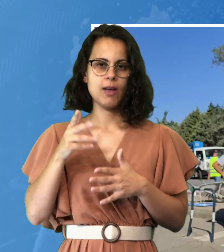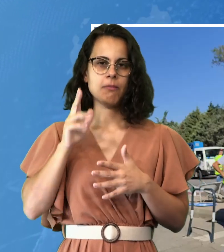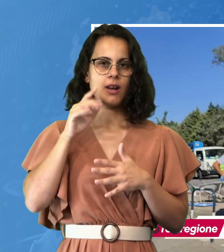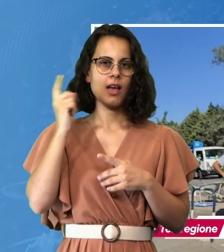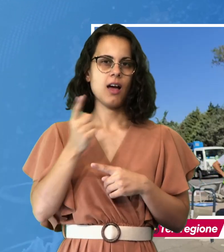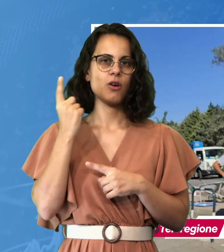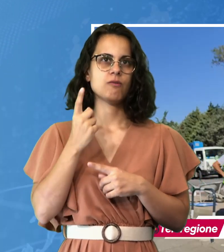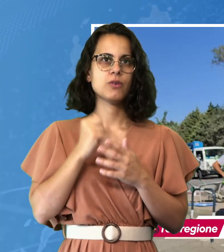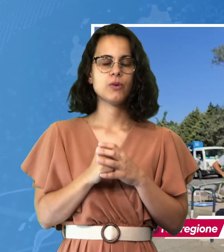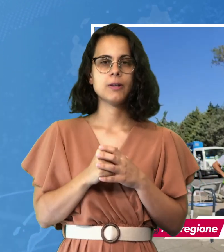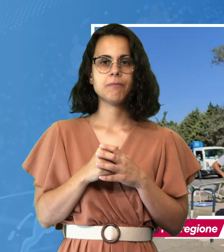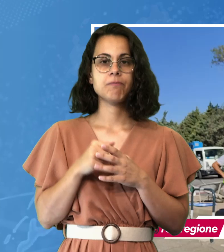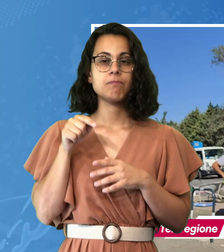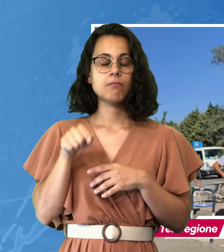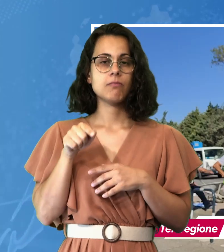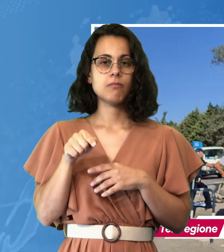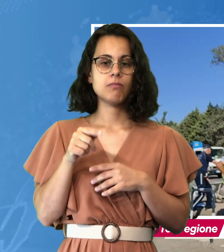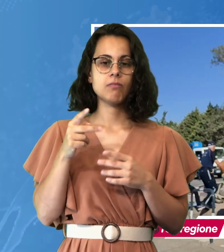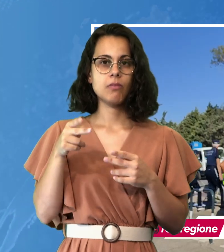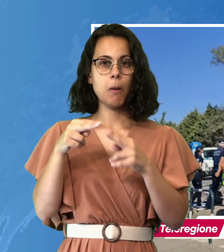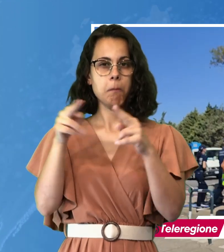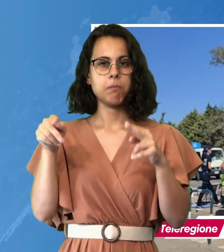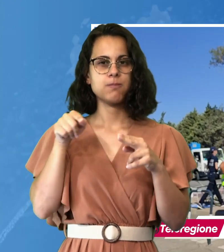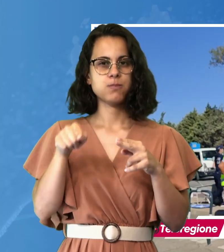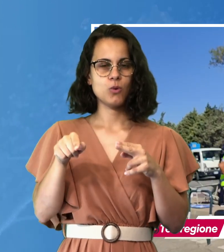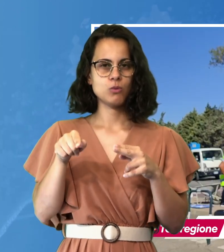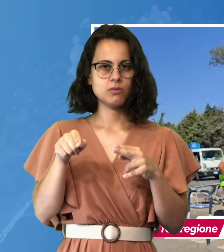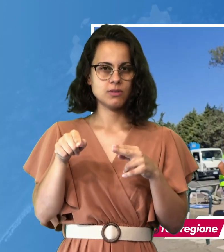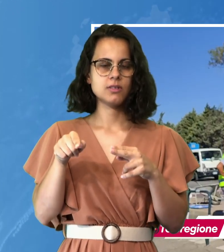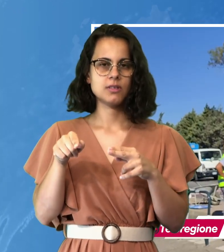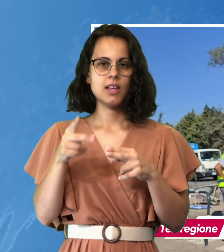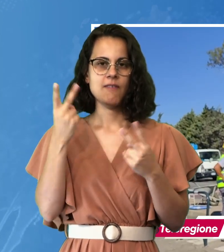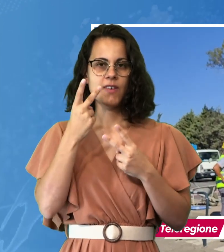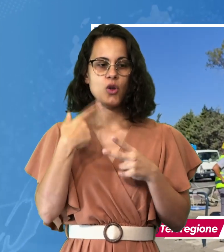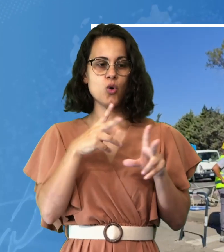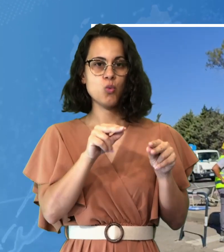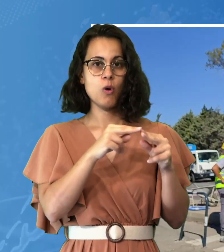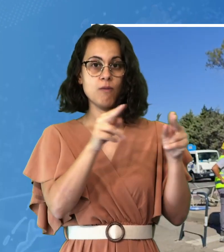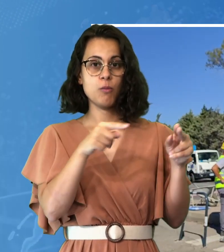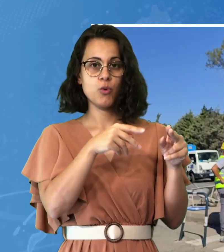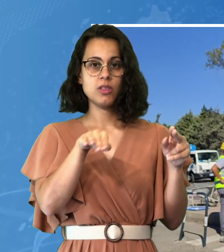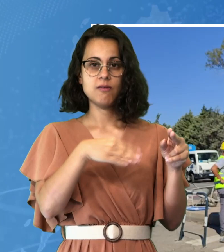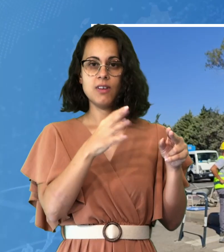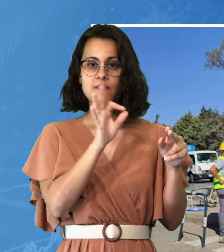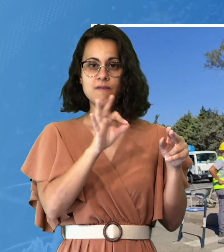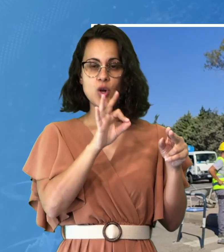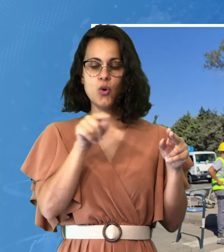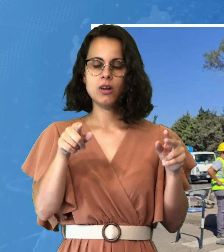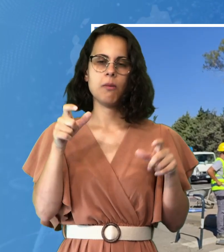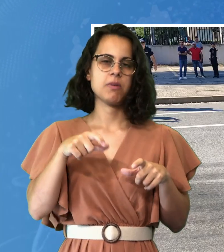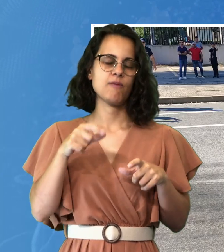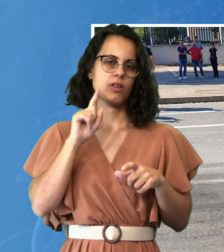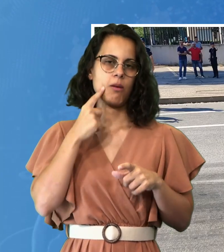Avendo realizzato il ponte su via Figoni non rimaneva che demolire questo